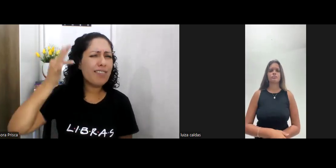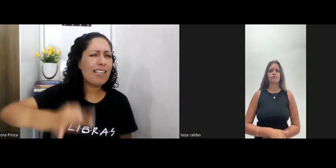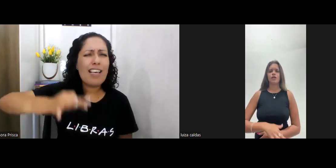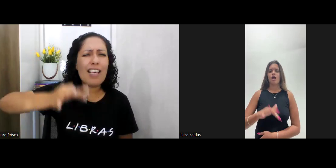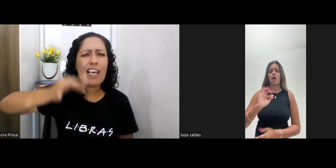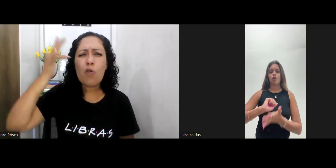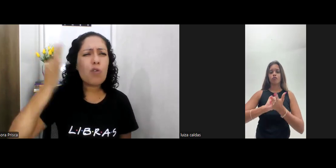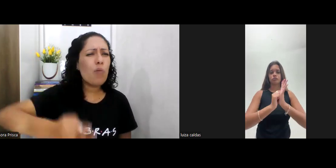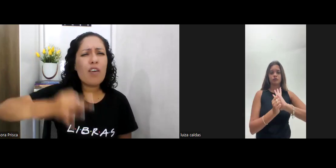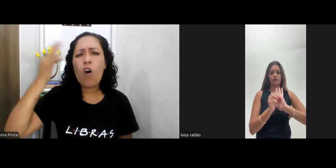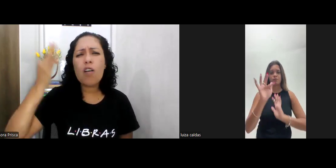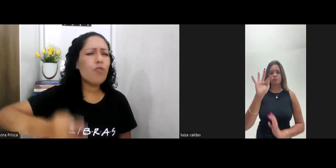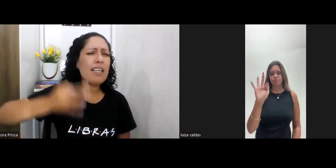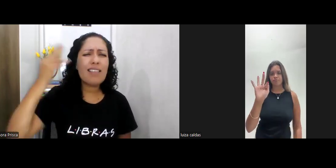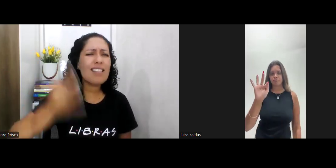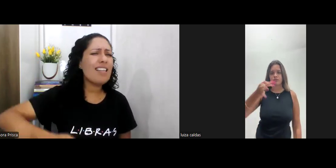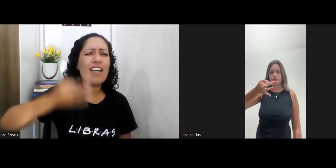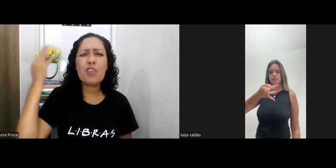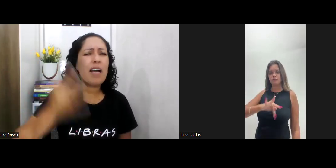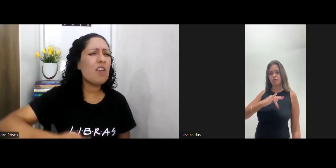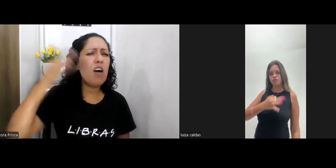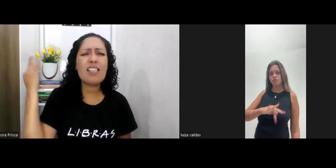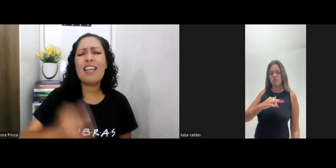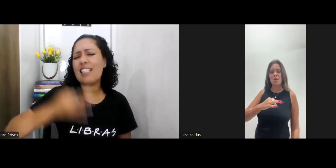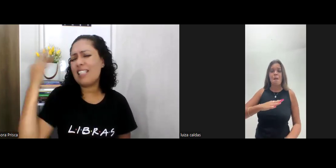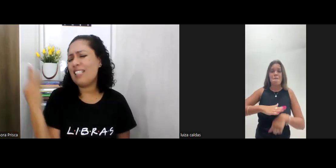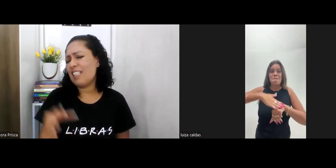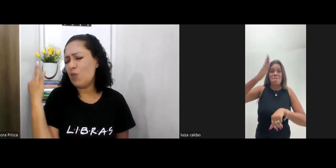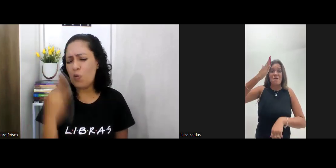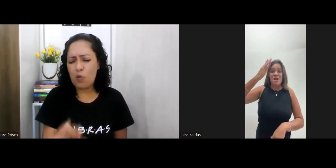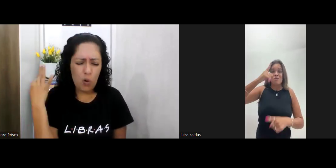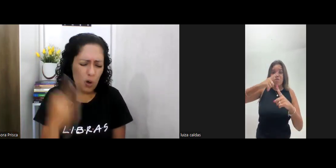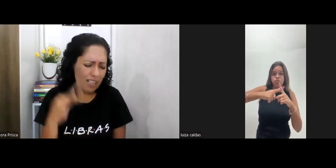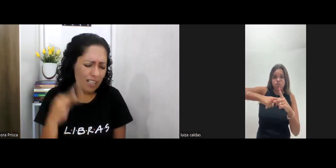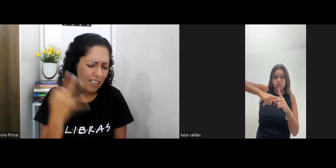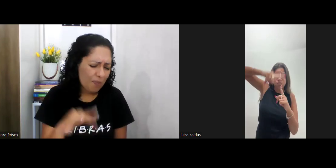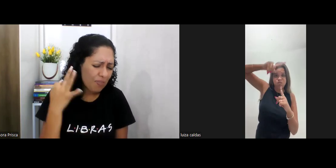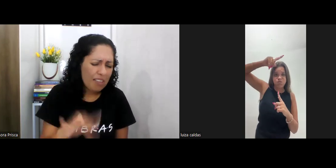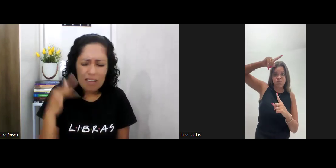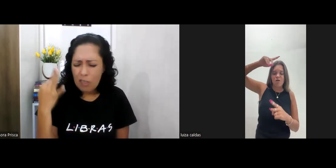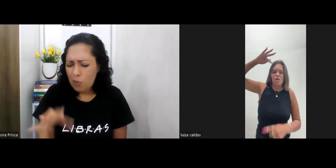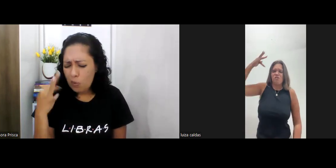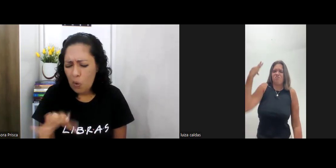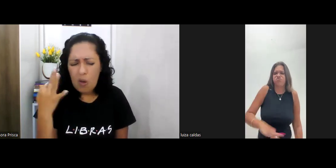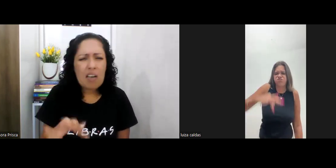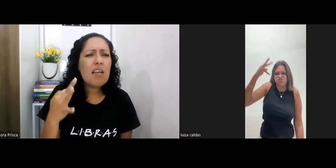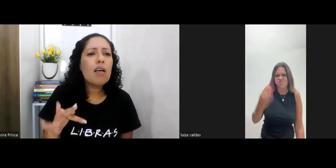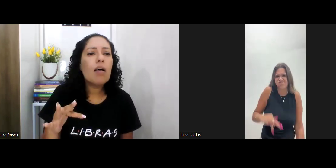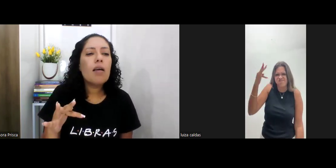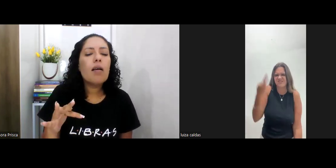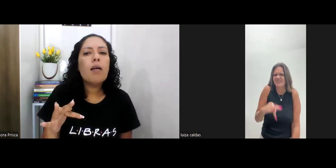Bate. E quanto maior for a intensidade, maior será essa sinalização. Tô com dor. Tô com